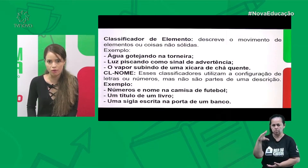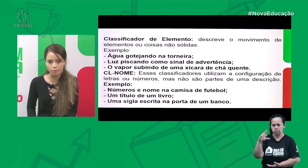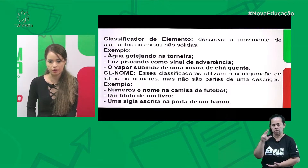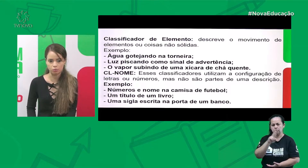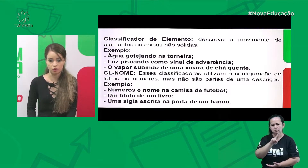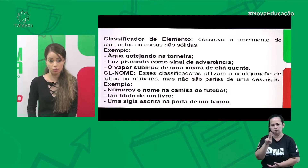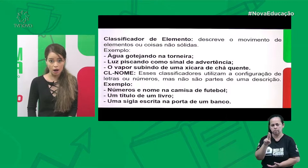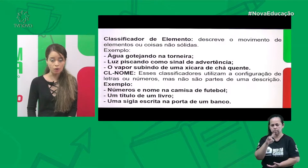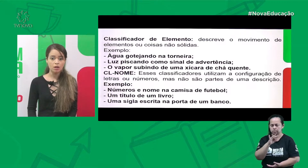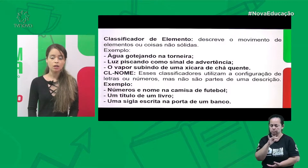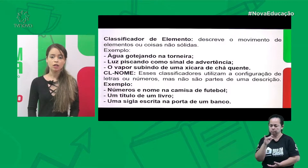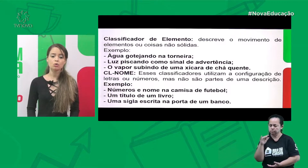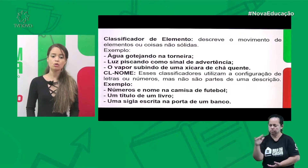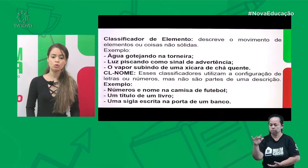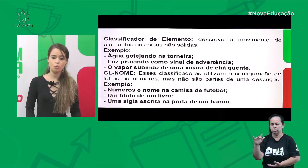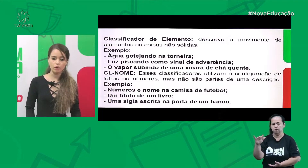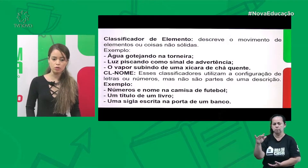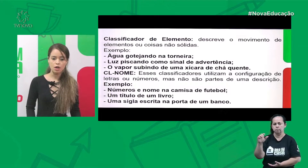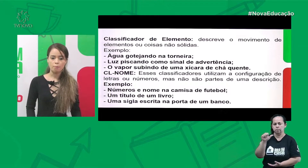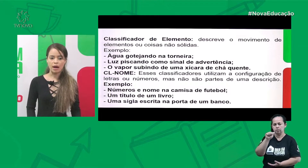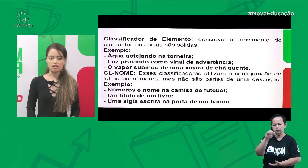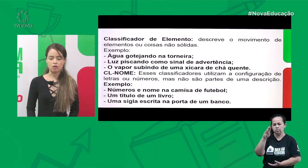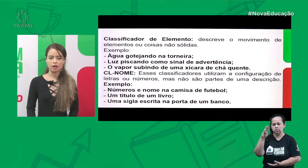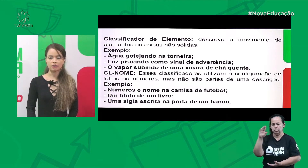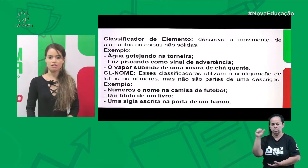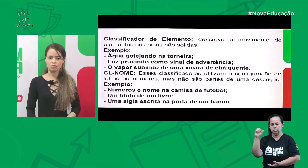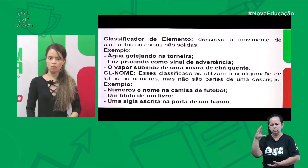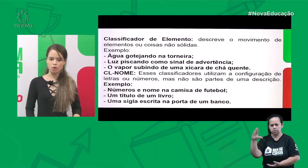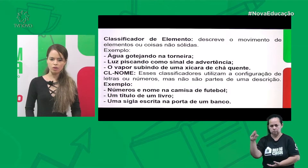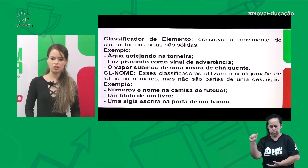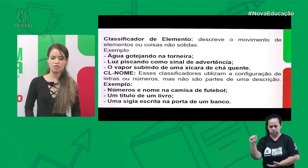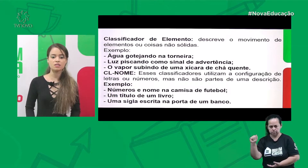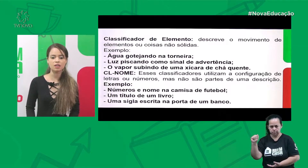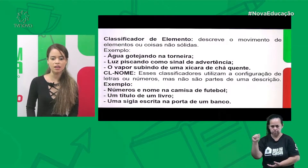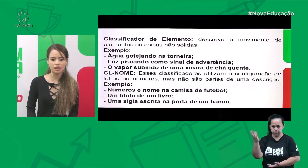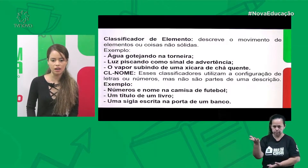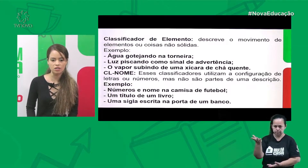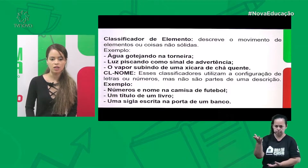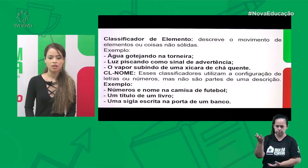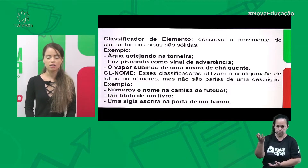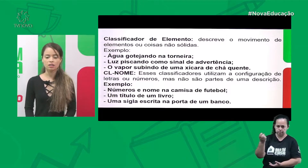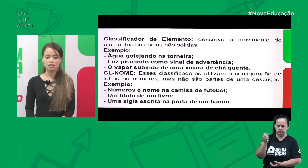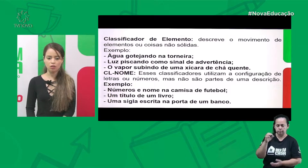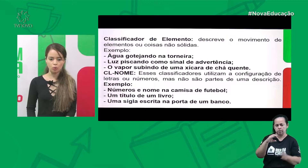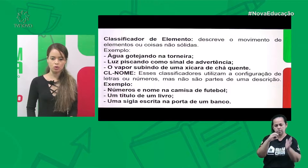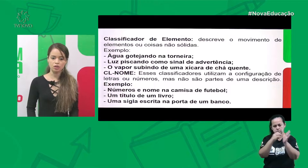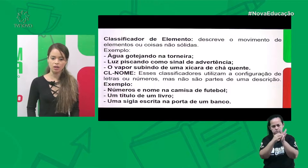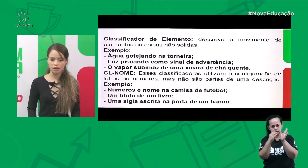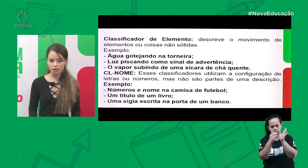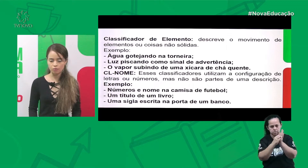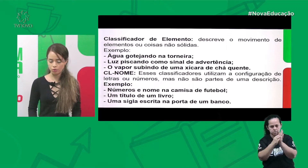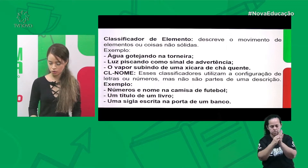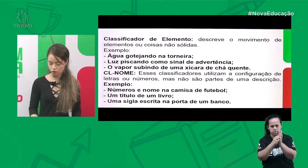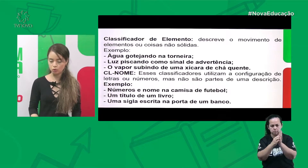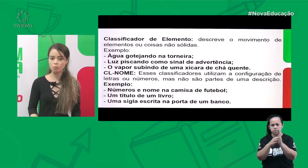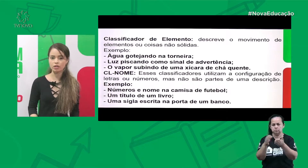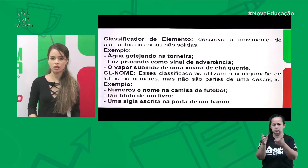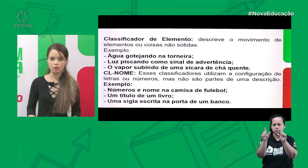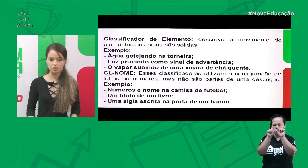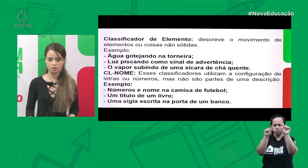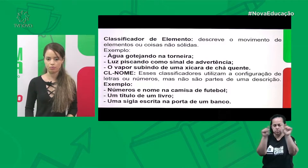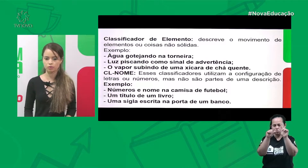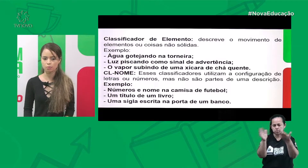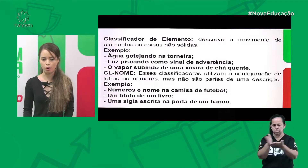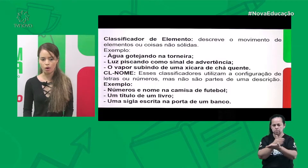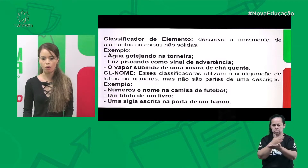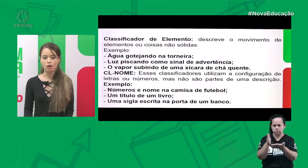do alfabeto manual e dos números para soletrações, de siglas, de títulos de livros, de números de